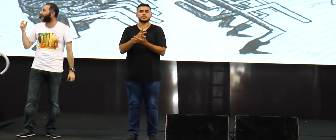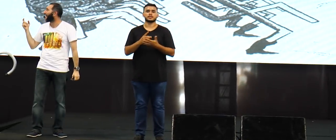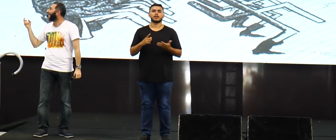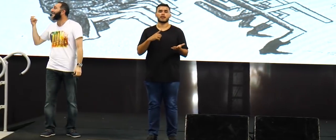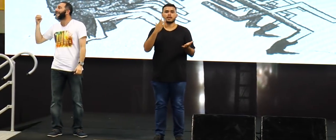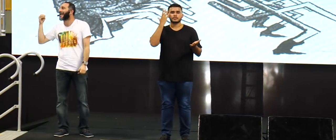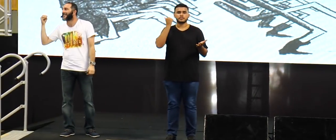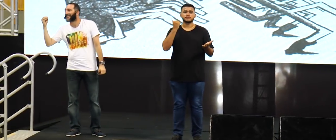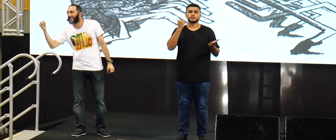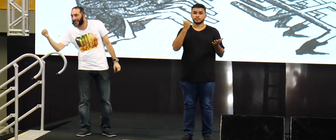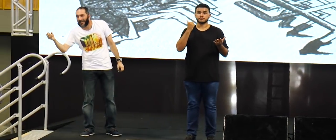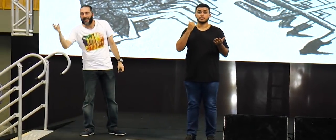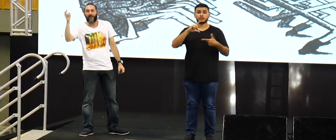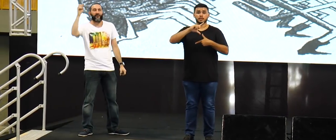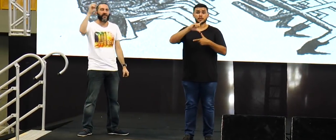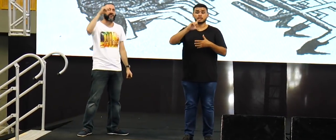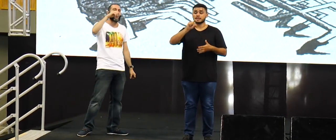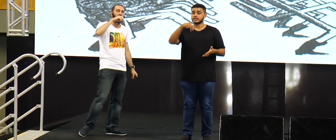chamar de